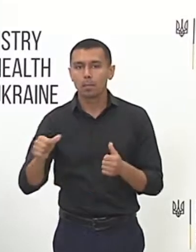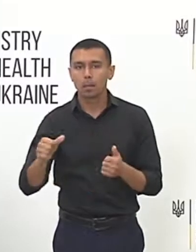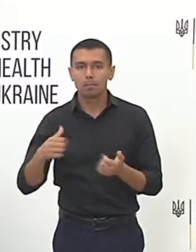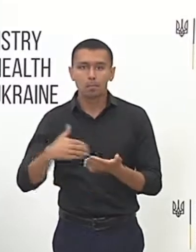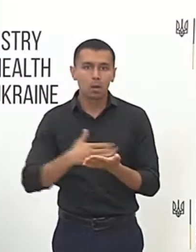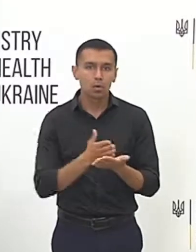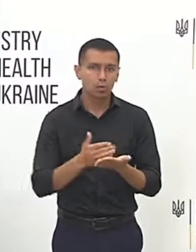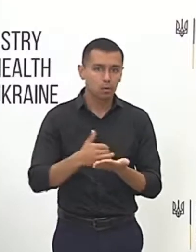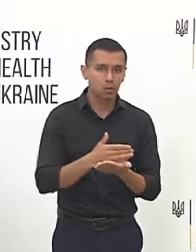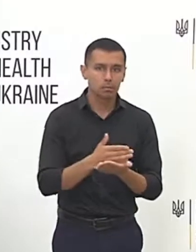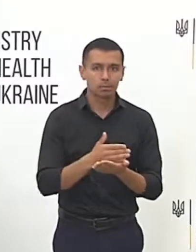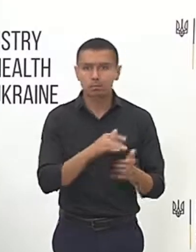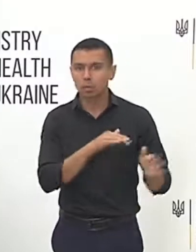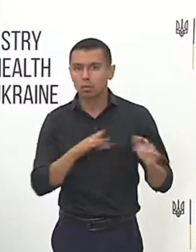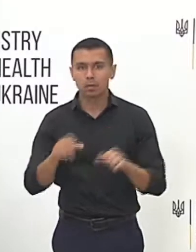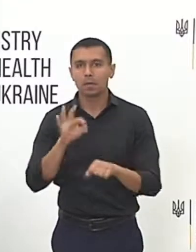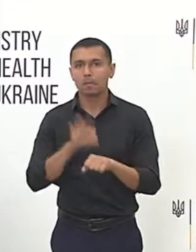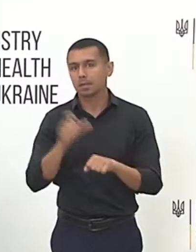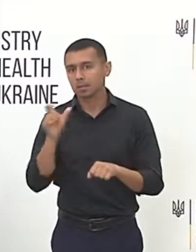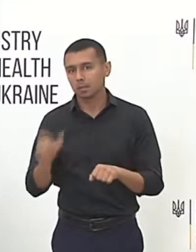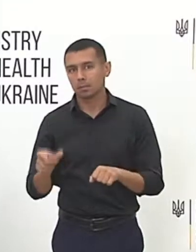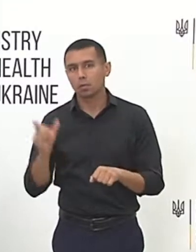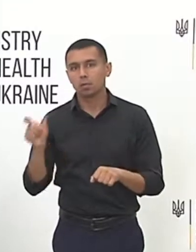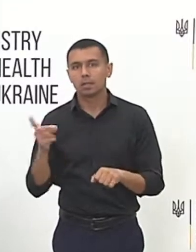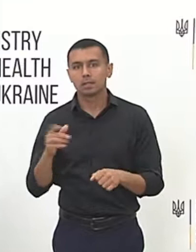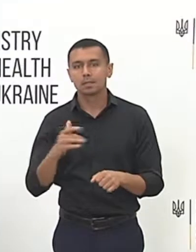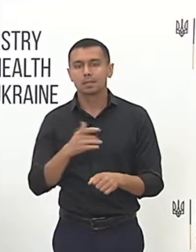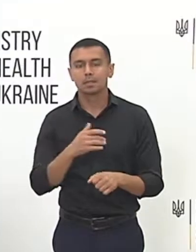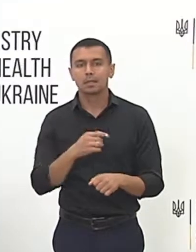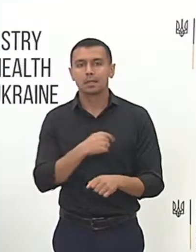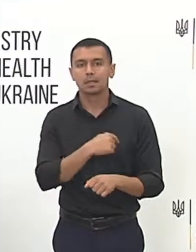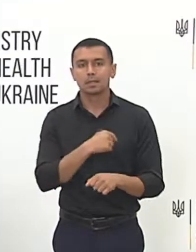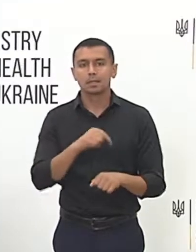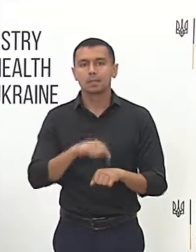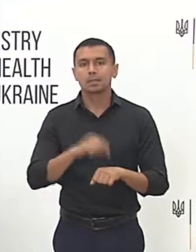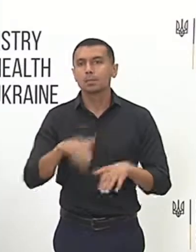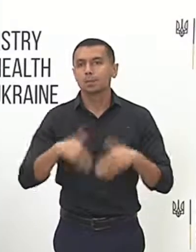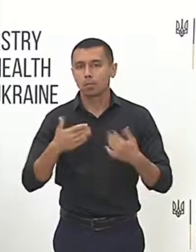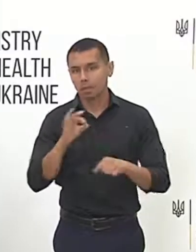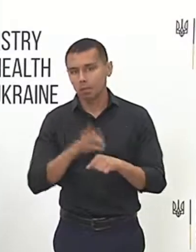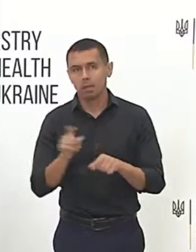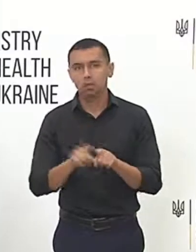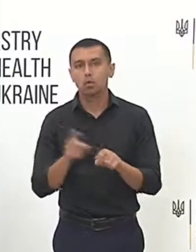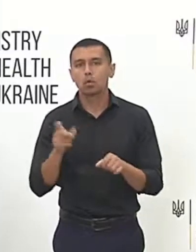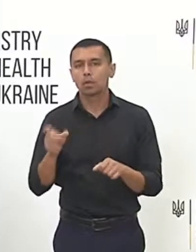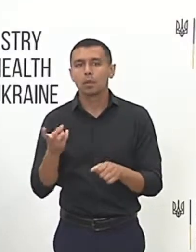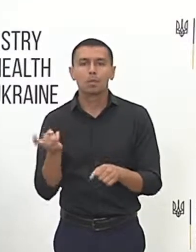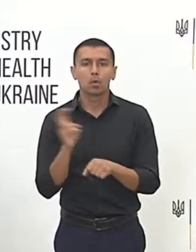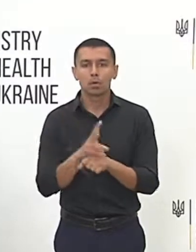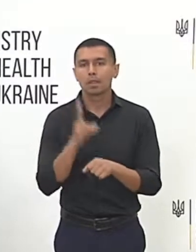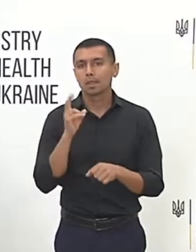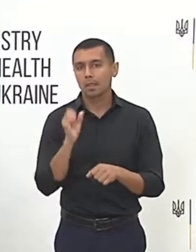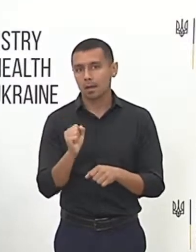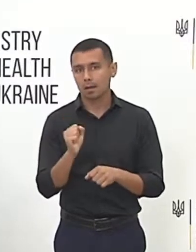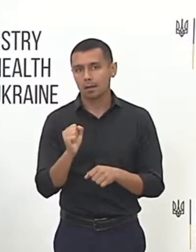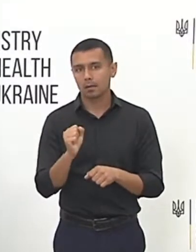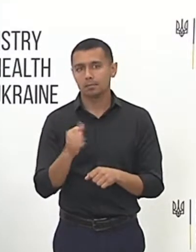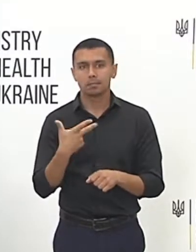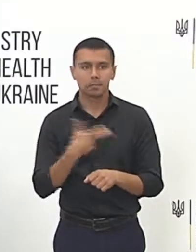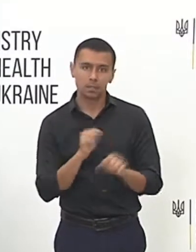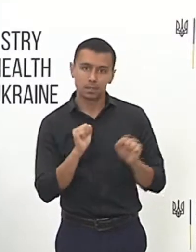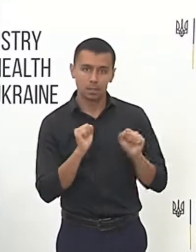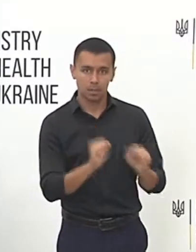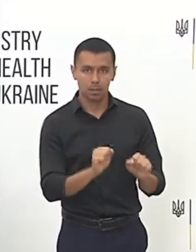маршрути пересування пацієнтів, тобто людей з симптомами хвороби, а також людей, які приходять на